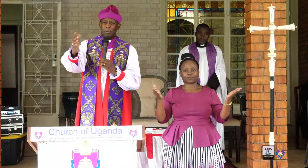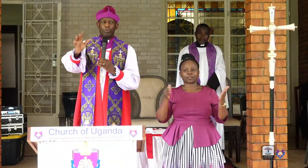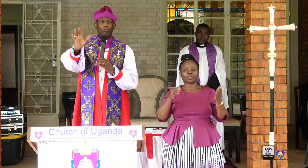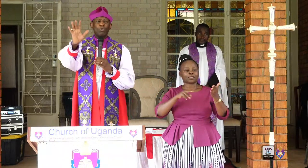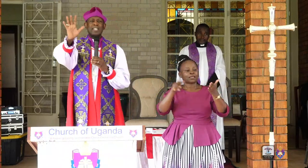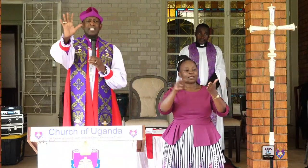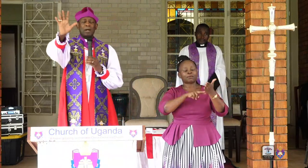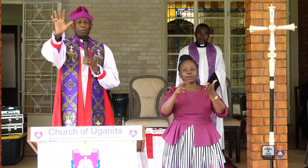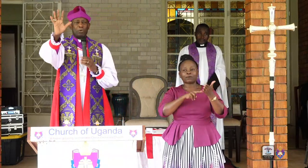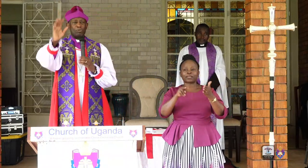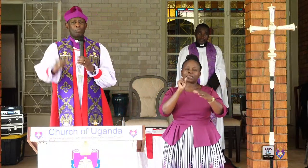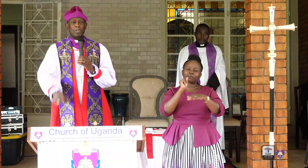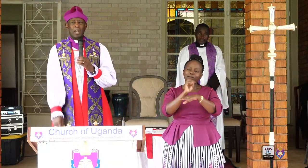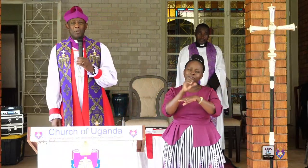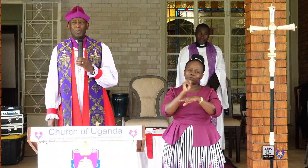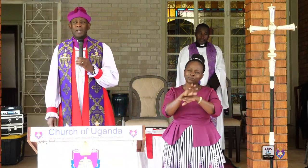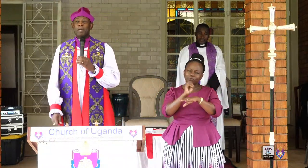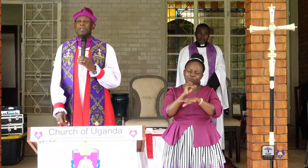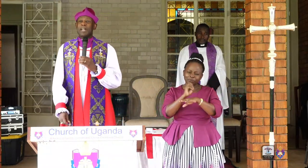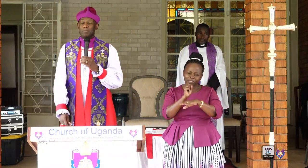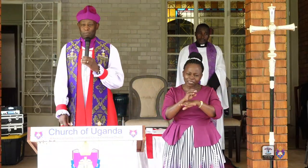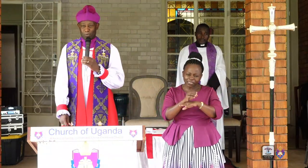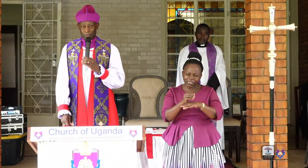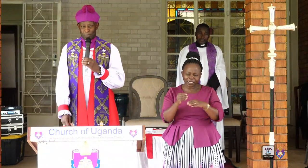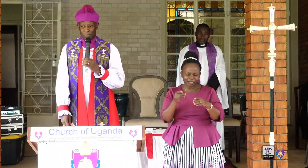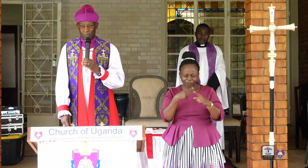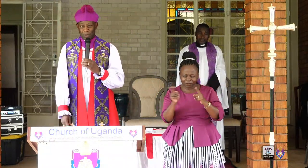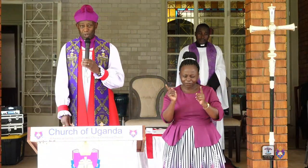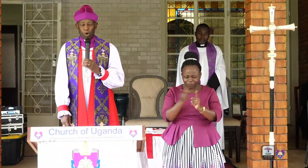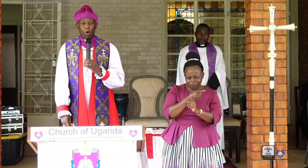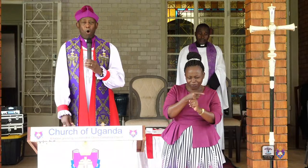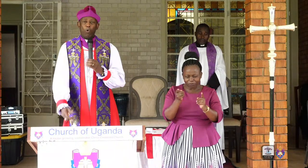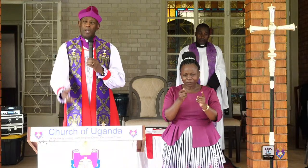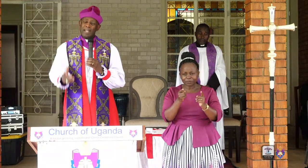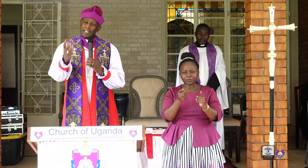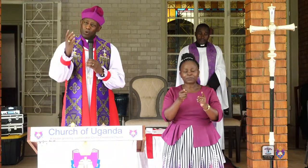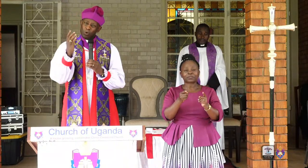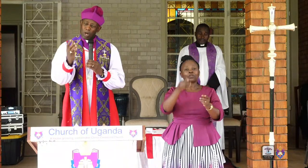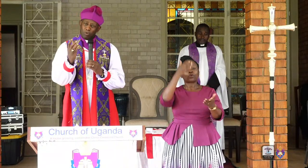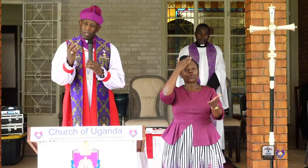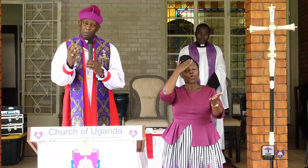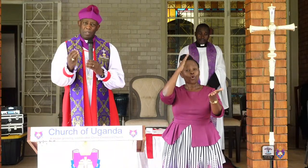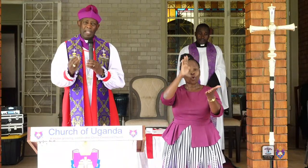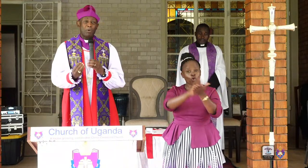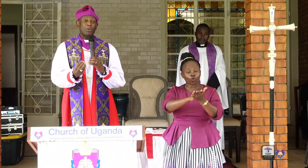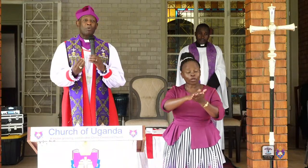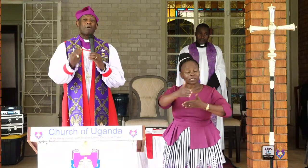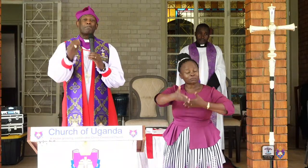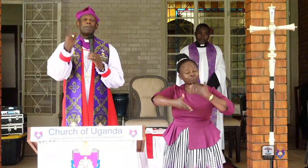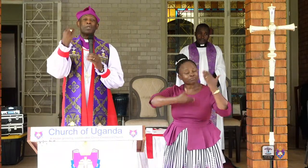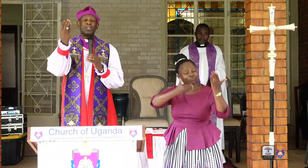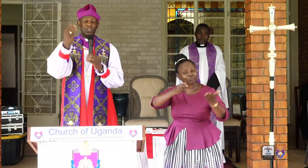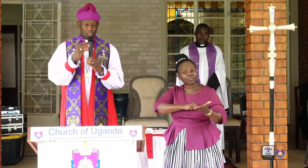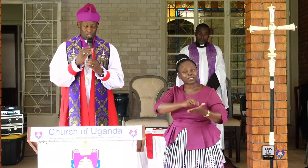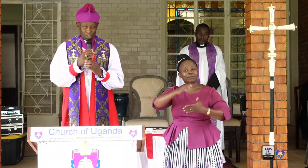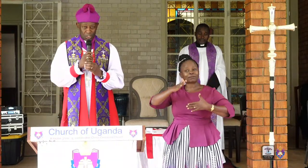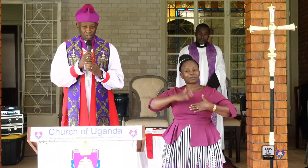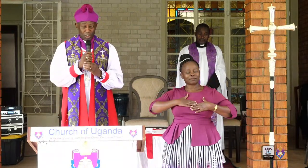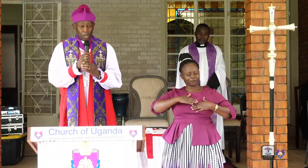ebyawandiikibwa bitubuulirira mu bitundu byabyo ebitali bimu okukkiriza n'okwatula ebibi n'ebyono byaffe